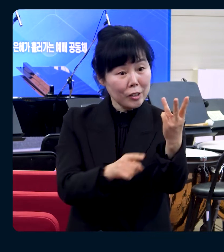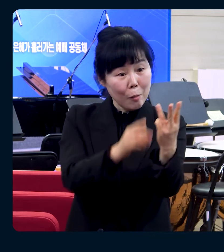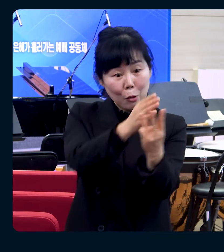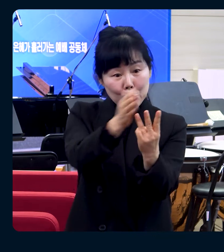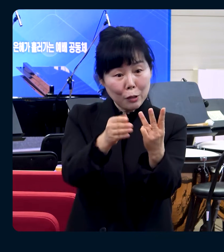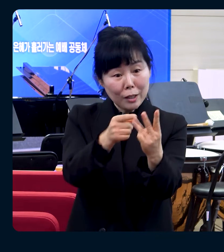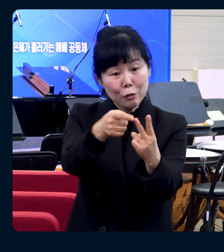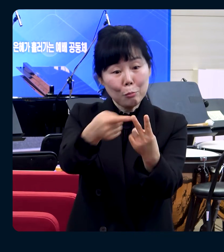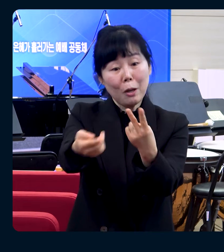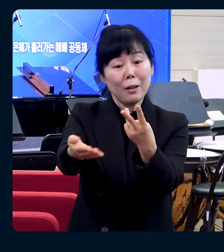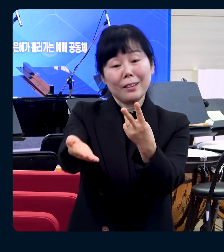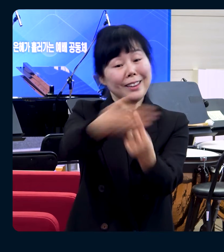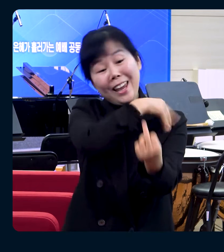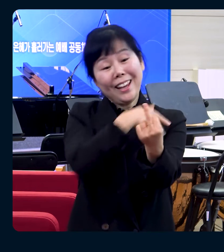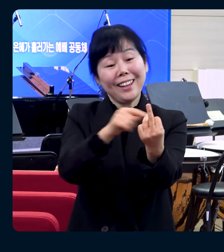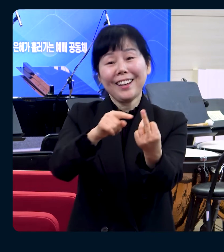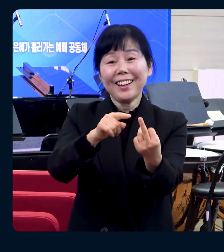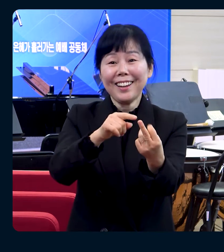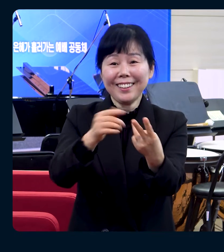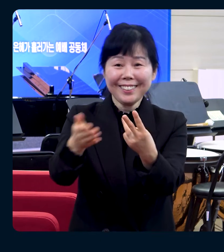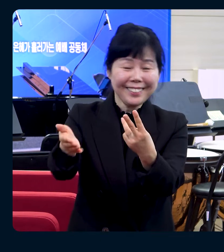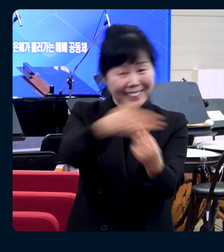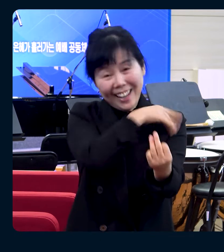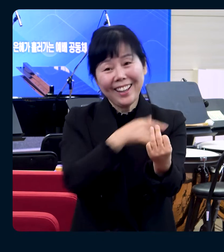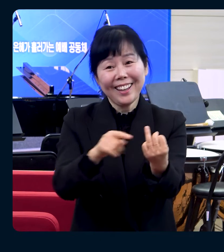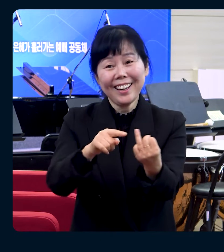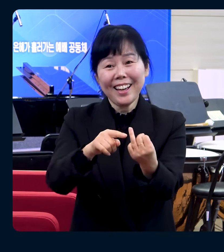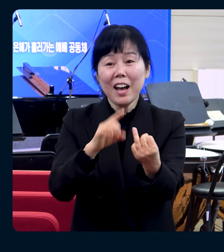그러니까 3명 중에 2명은 떨어지는 거예요.